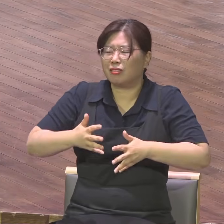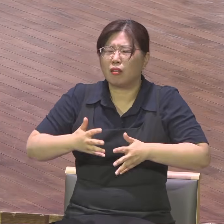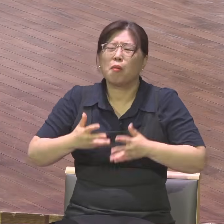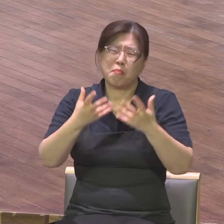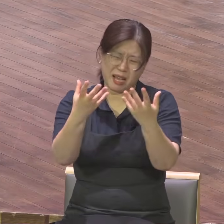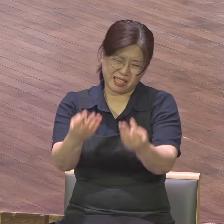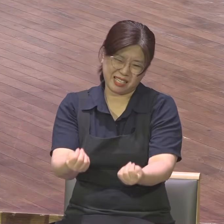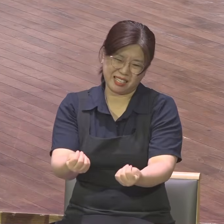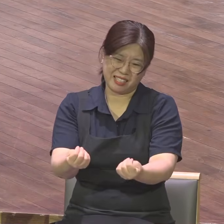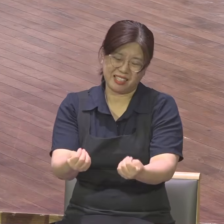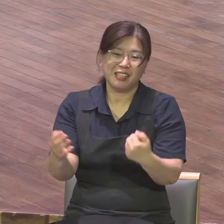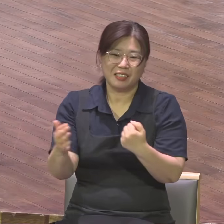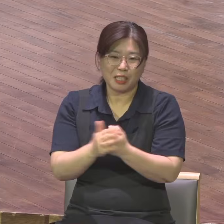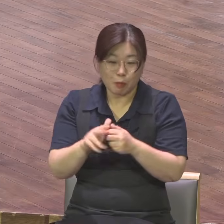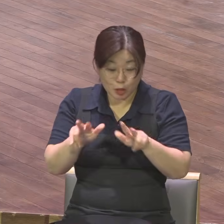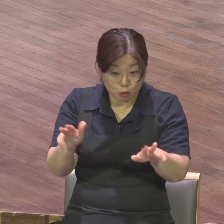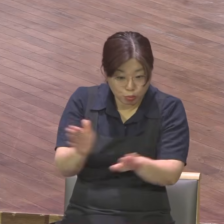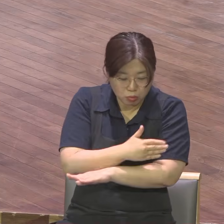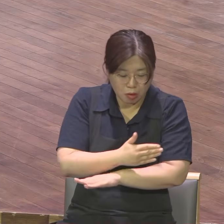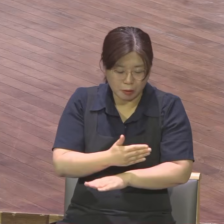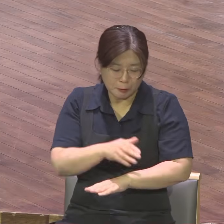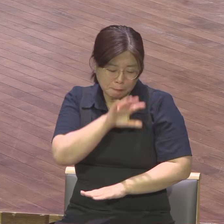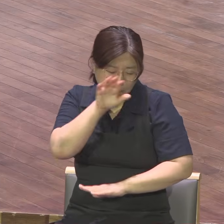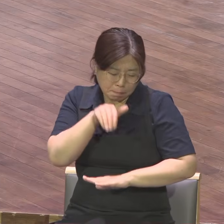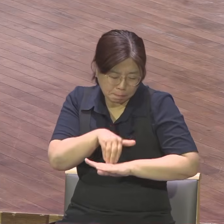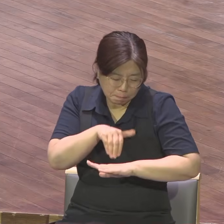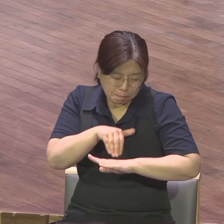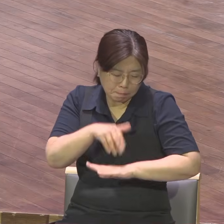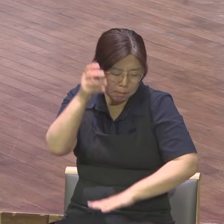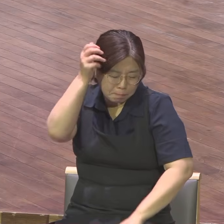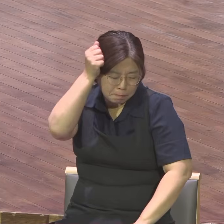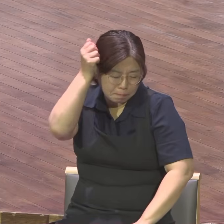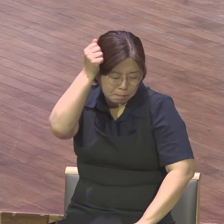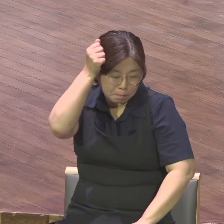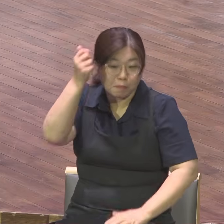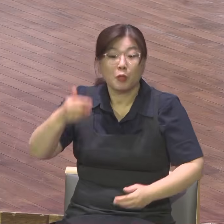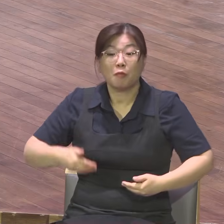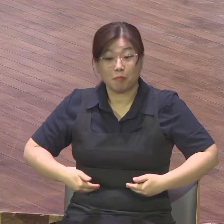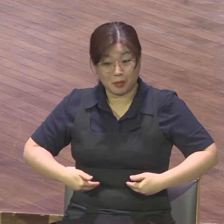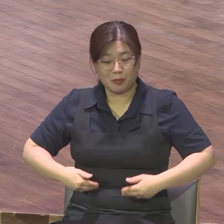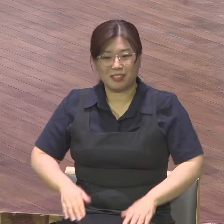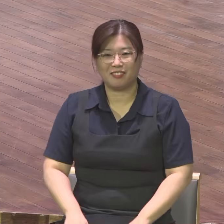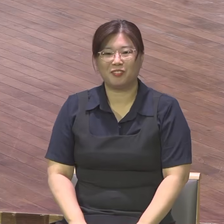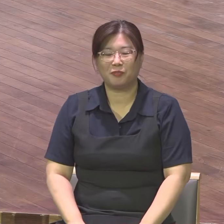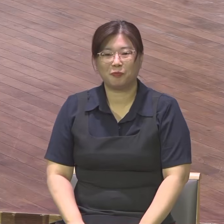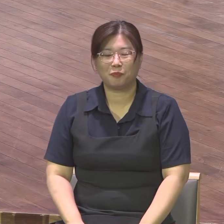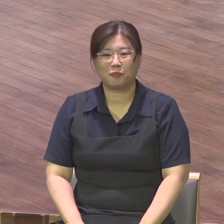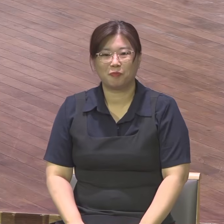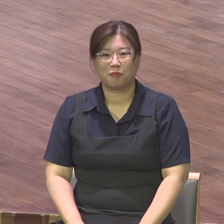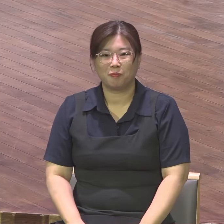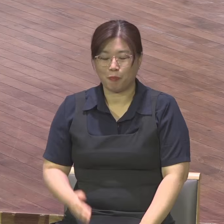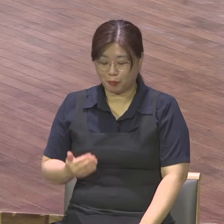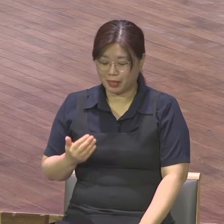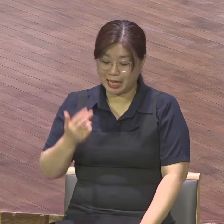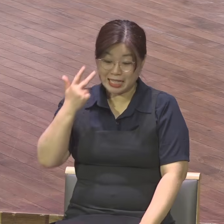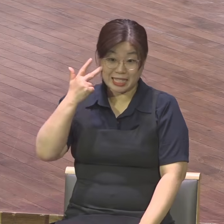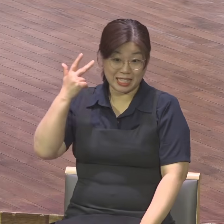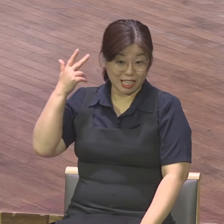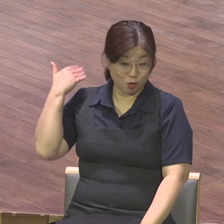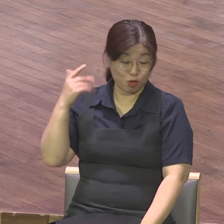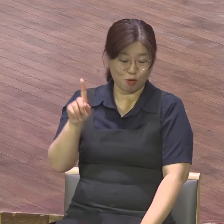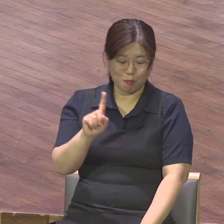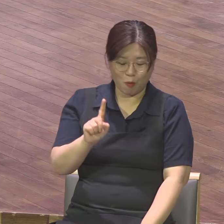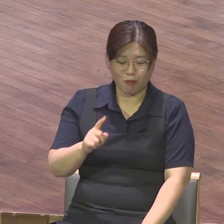지난 시간까지 에레미야서를 우리가 보면서 우리는 에레미야가 지속적으로 하나님의